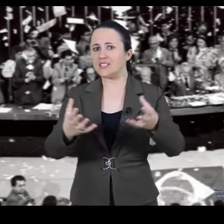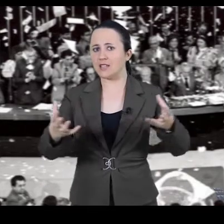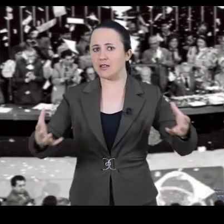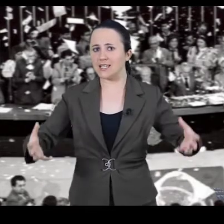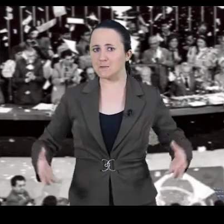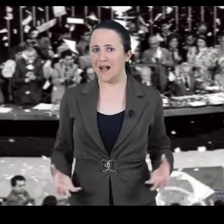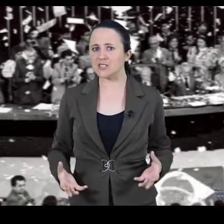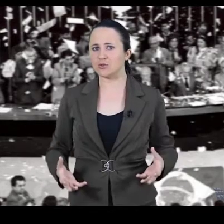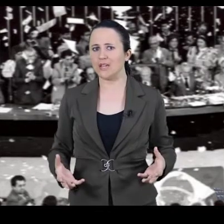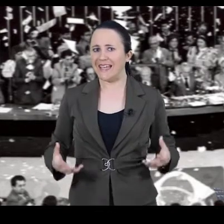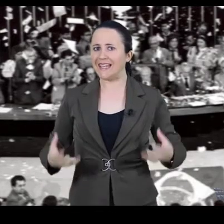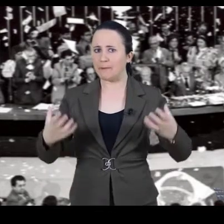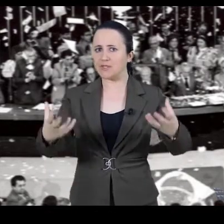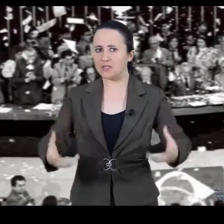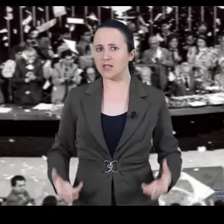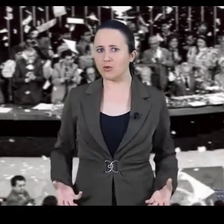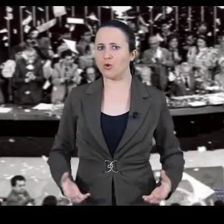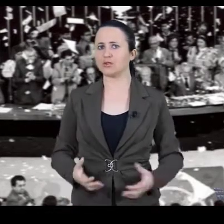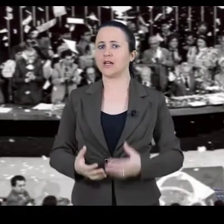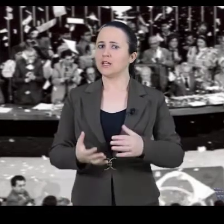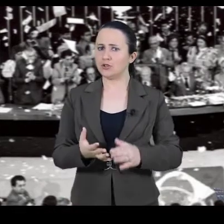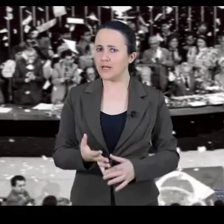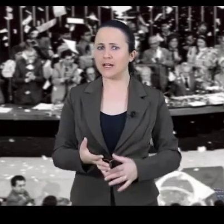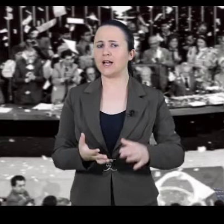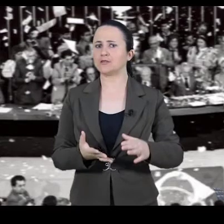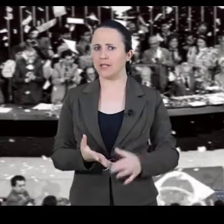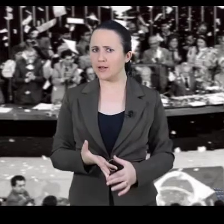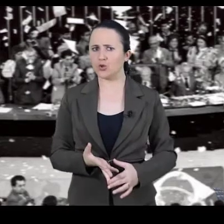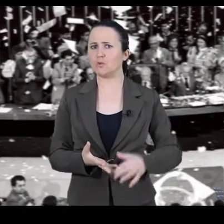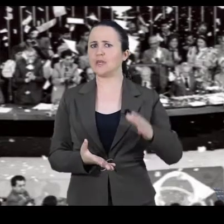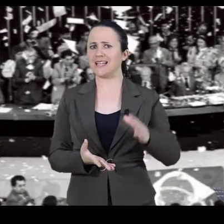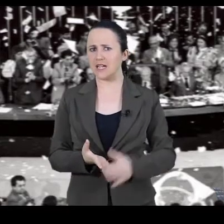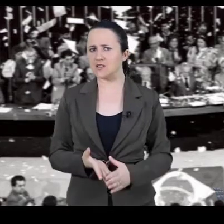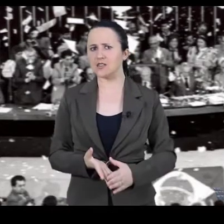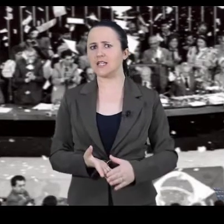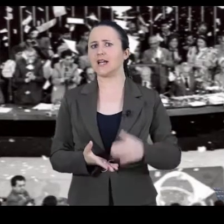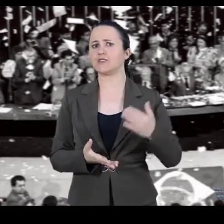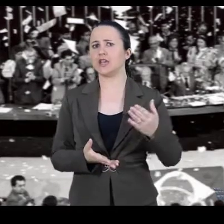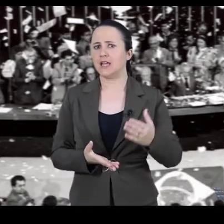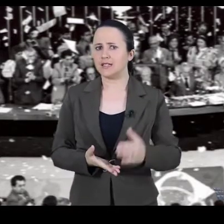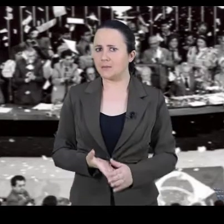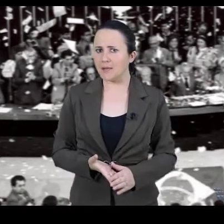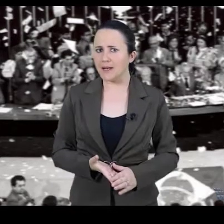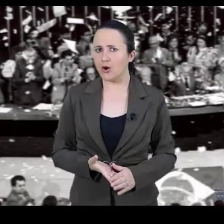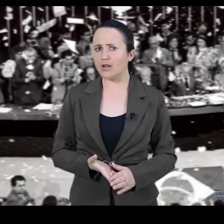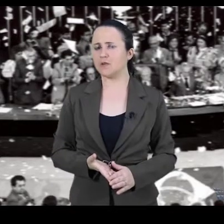este espaço em que a pessoa se encontra no mercado, na economia, na sociedade, também melhoram as